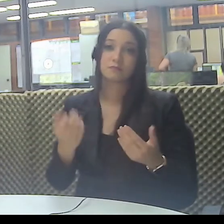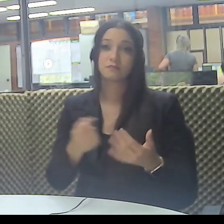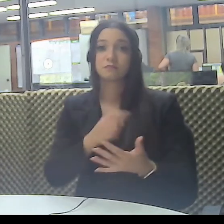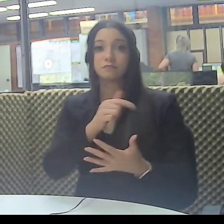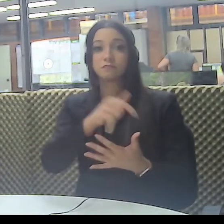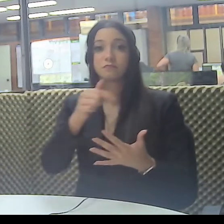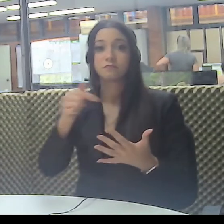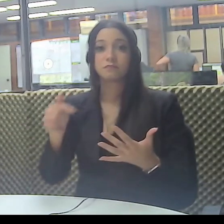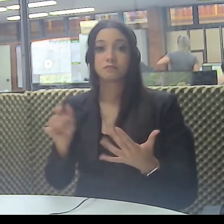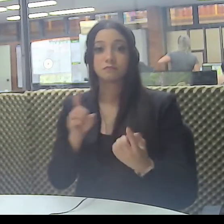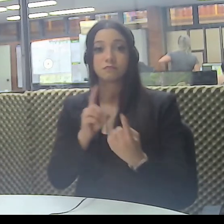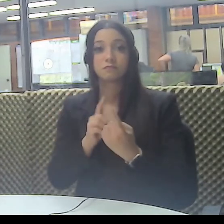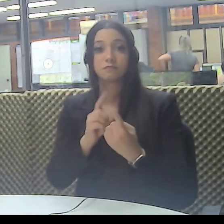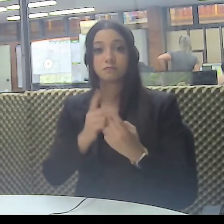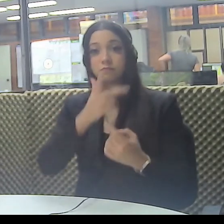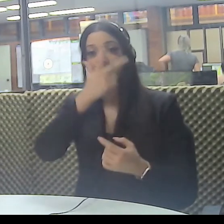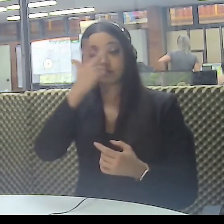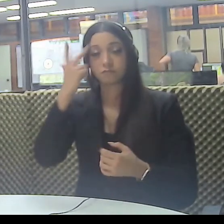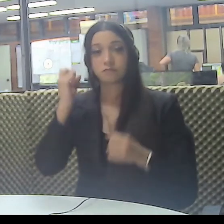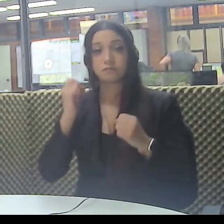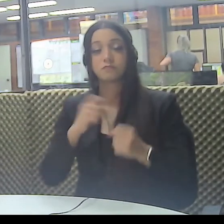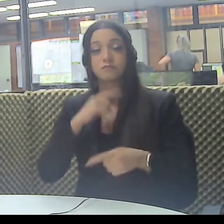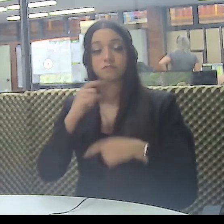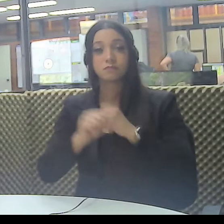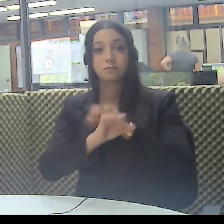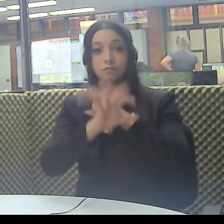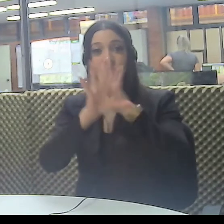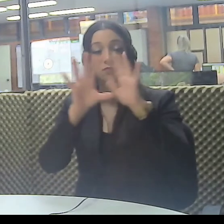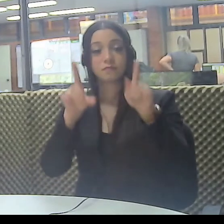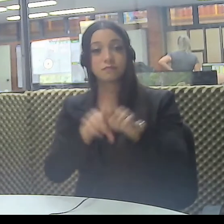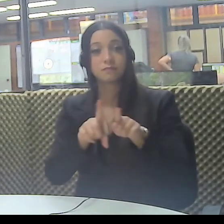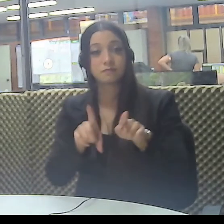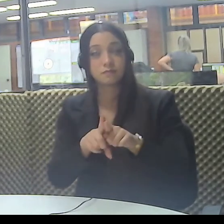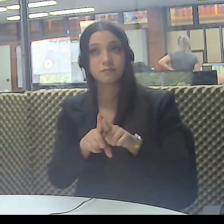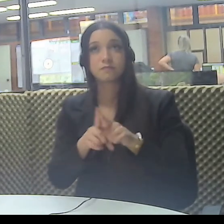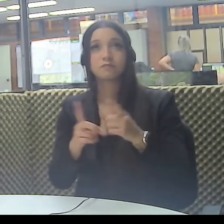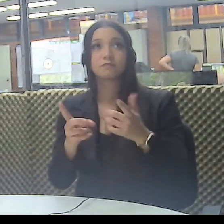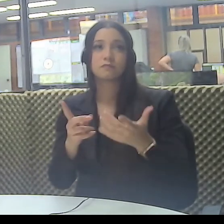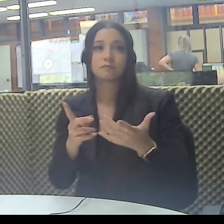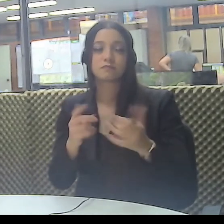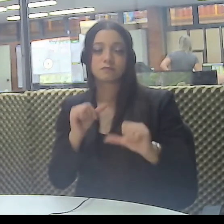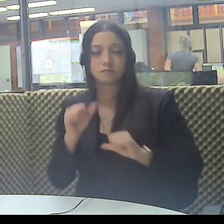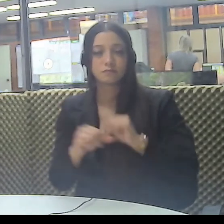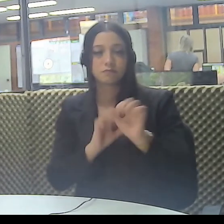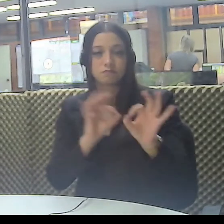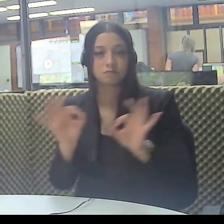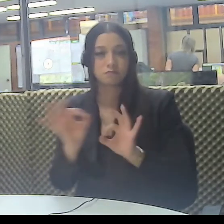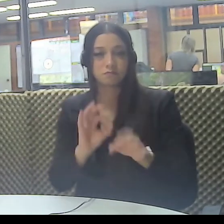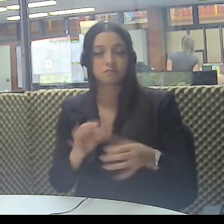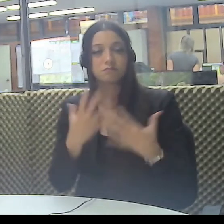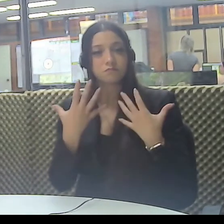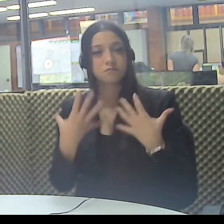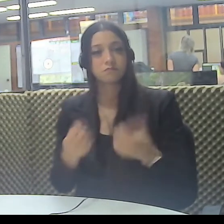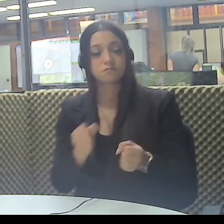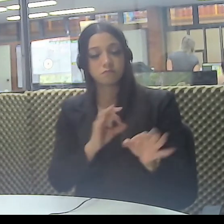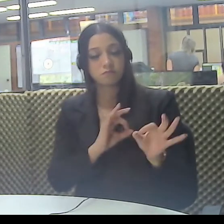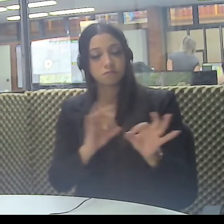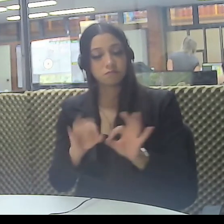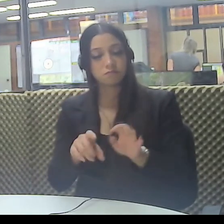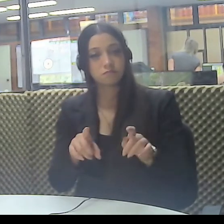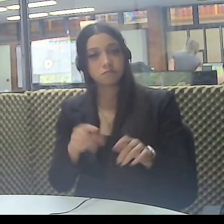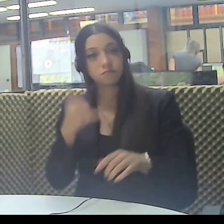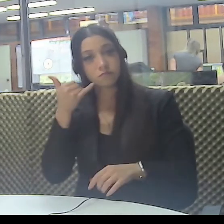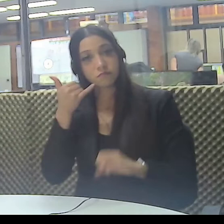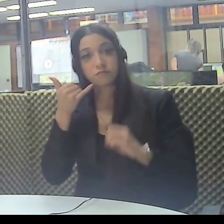vários canais para que as pessoas possam tirar dúvidas e também fazerem a transição de plano, aderirem ao plano, tanto